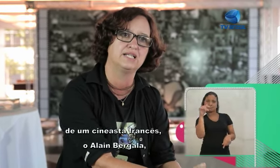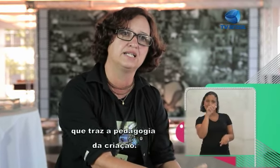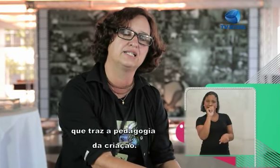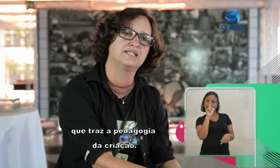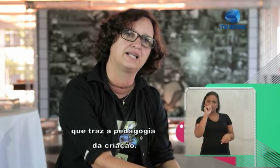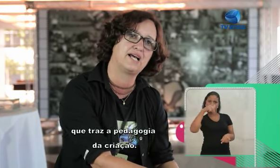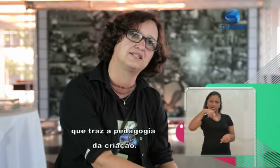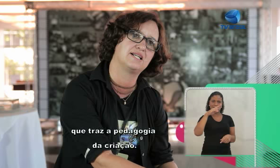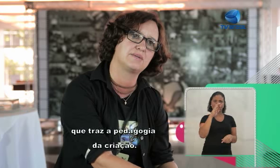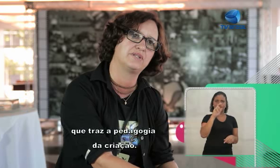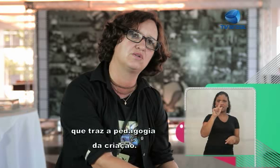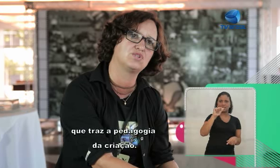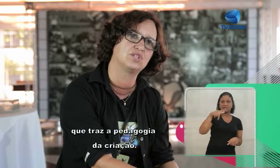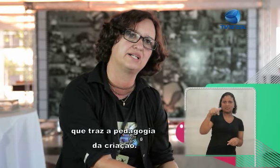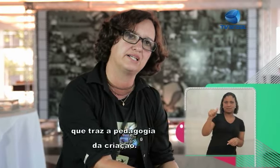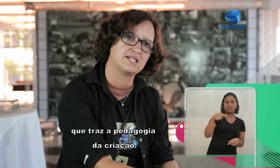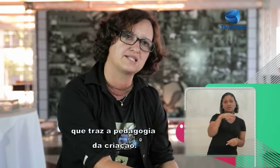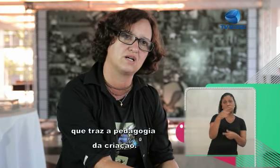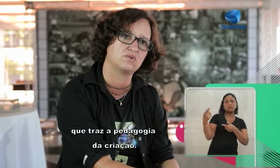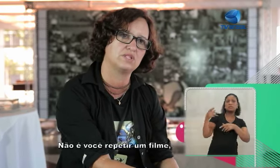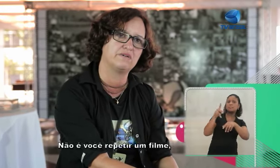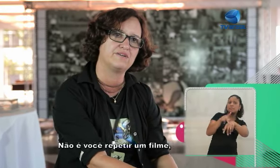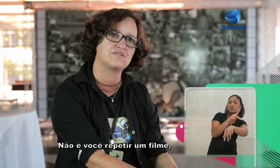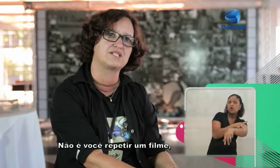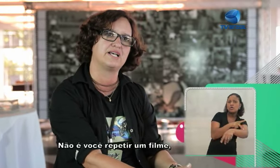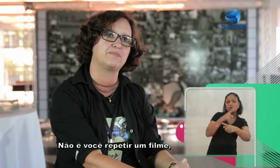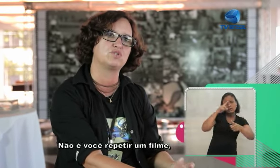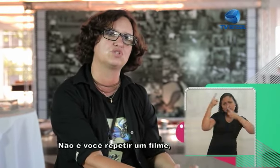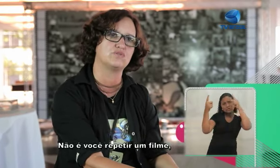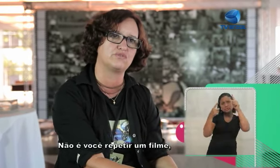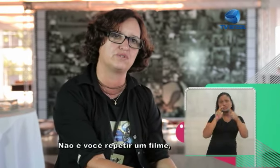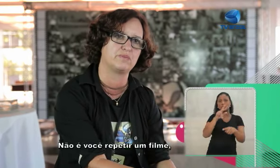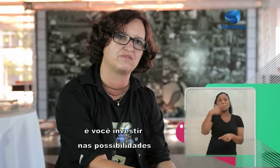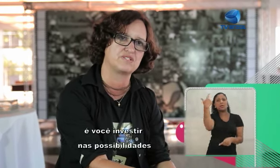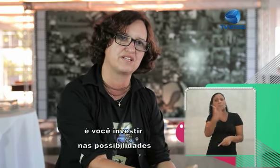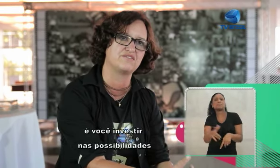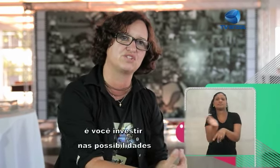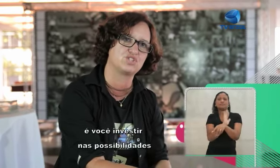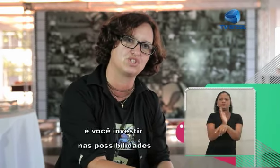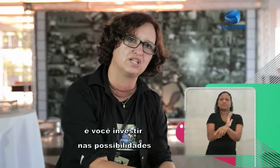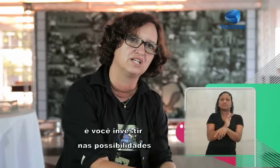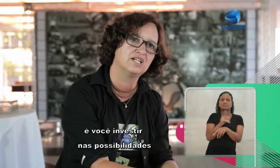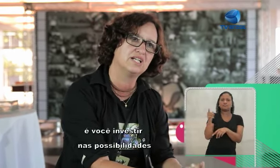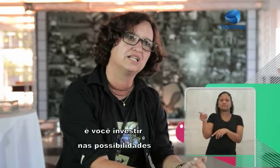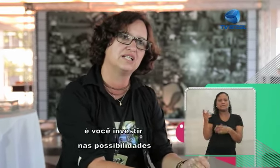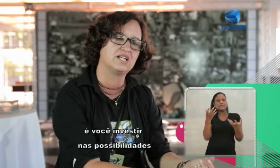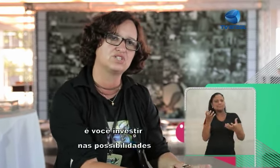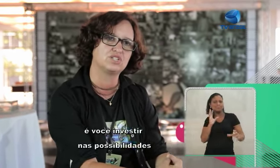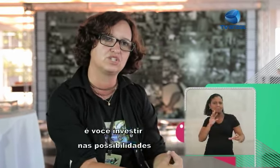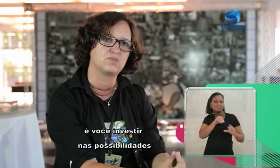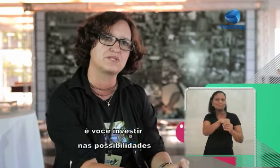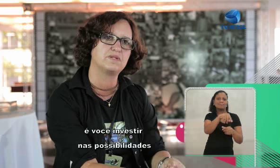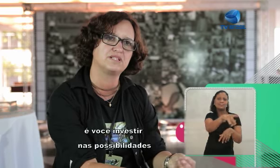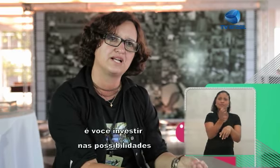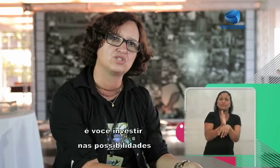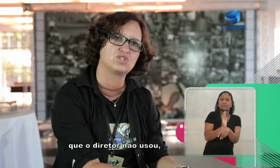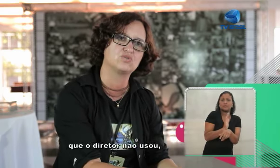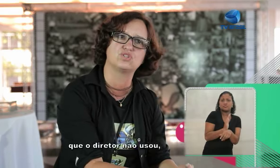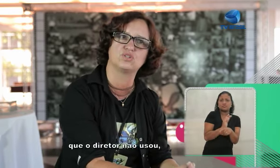que traz a pedagogia da criação, que não é você repetir um filme, é você investir nas possibilidades que o diretor